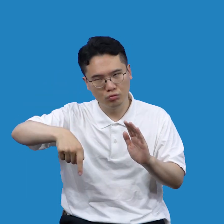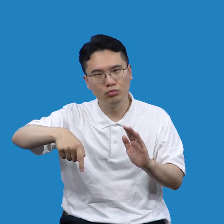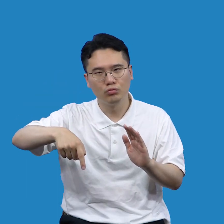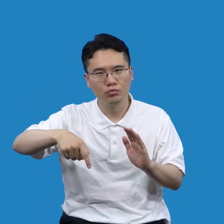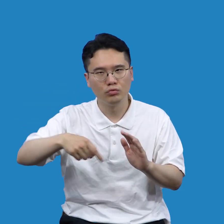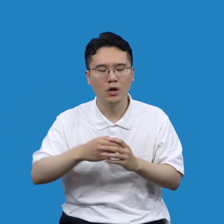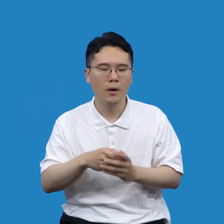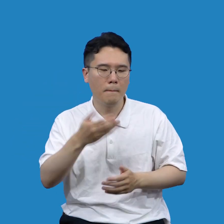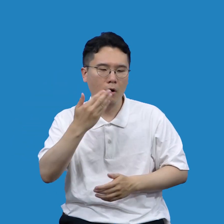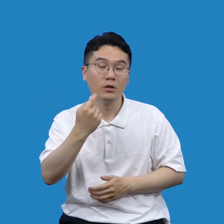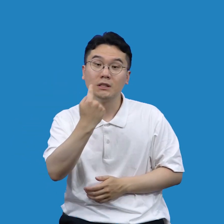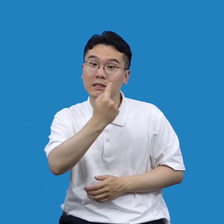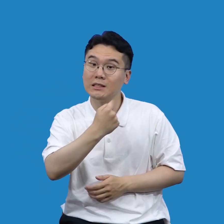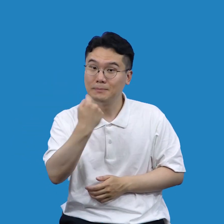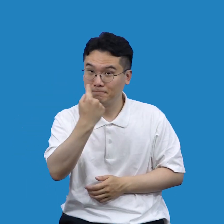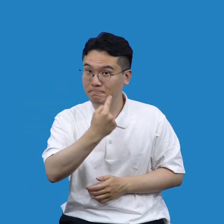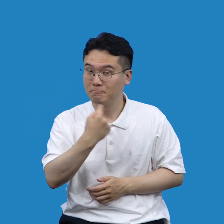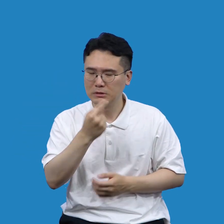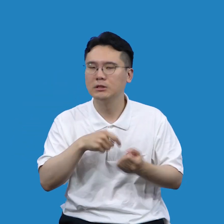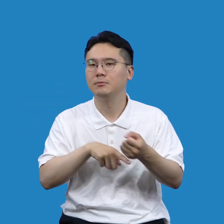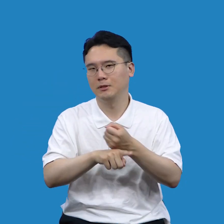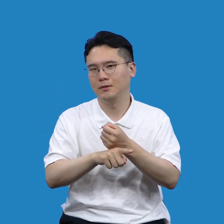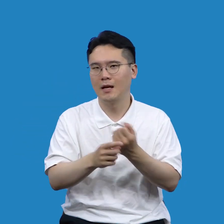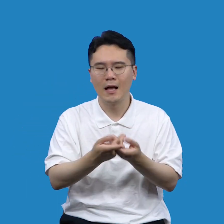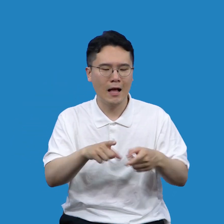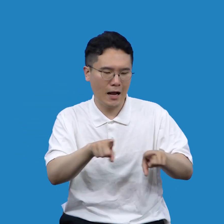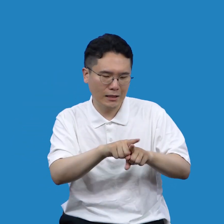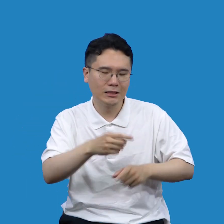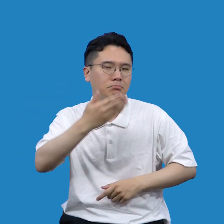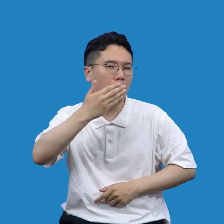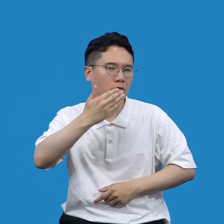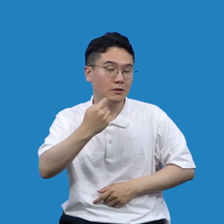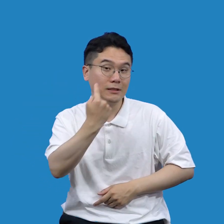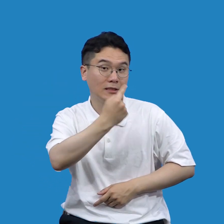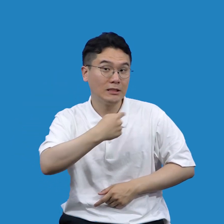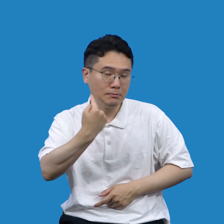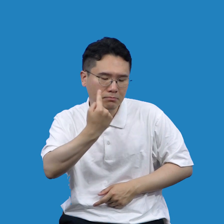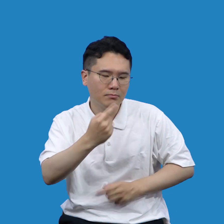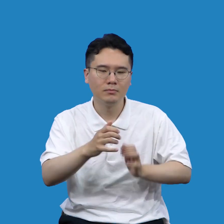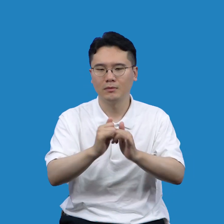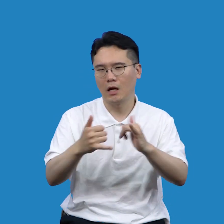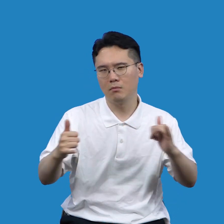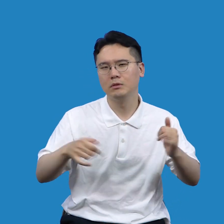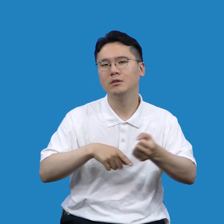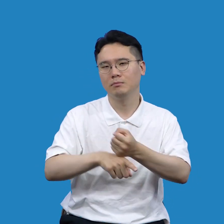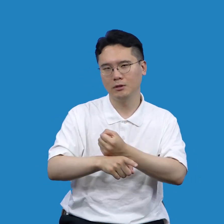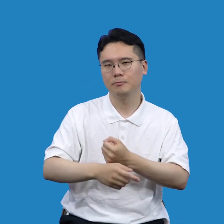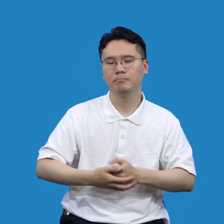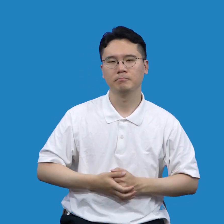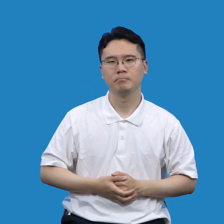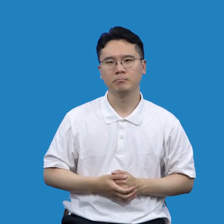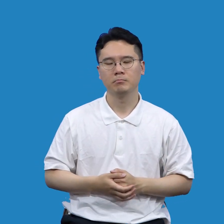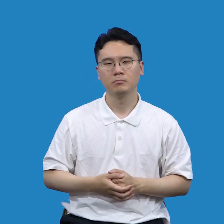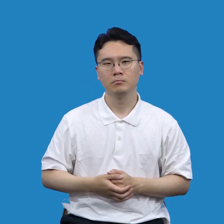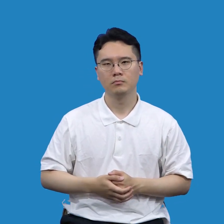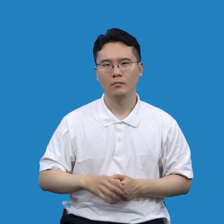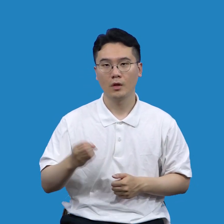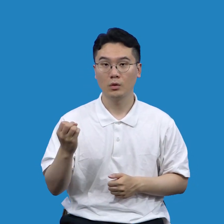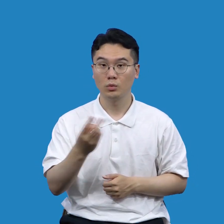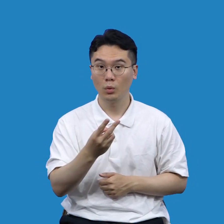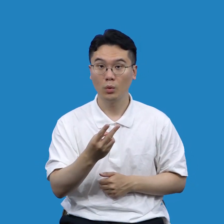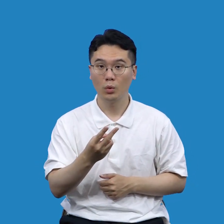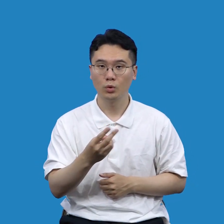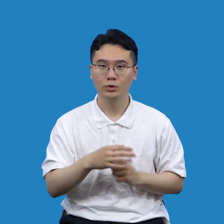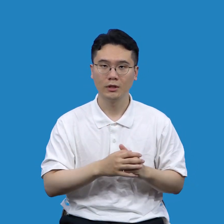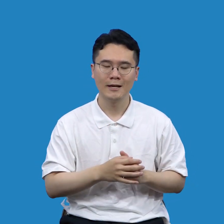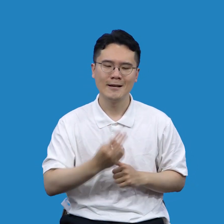먹을 식자, 입구자. 같이 먹는 사람이 식구잖아요. 밥을 함께 먹는 사람들. 뿐만 아니라 생존의 위기가 올